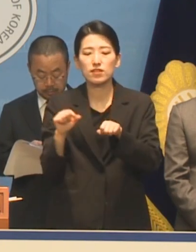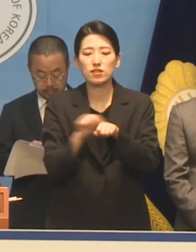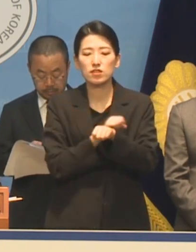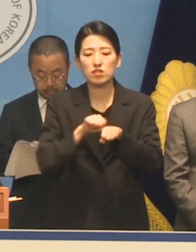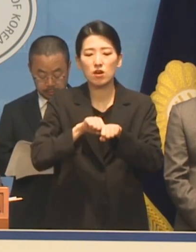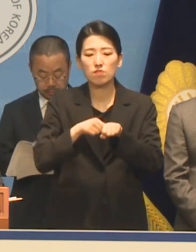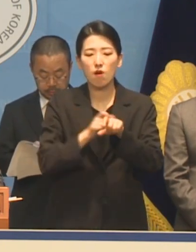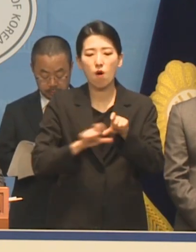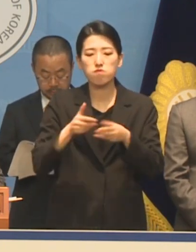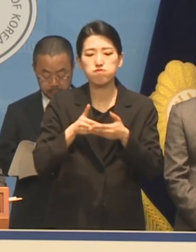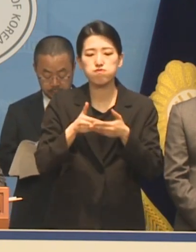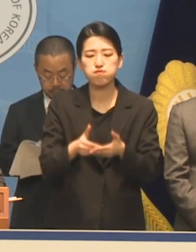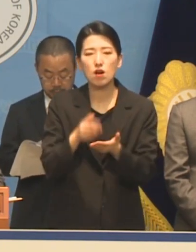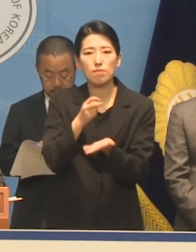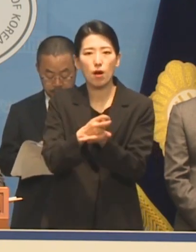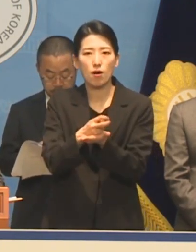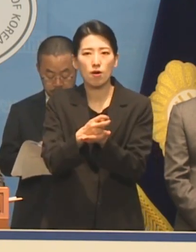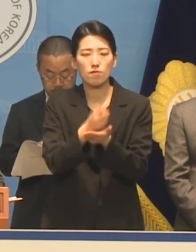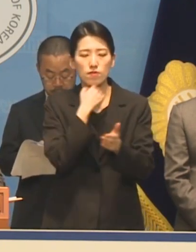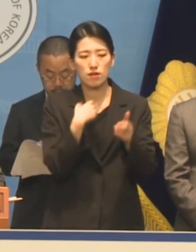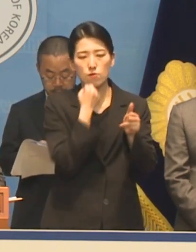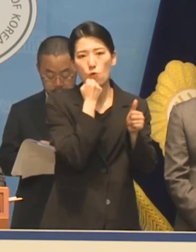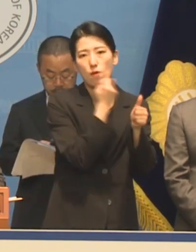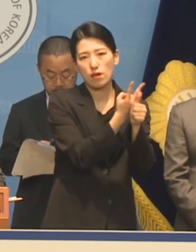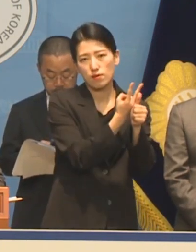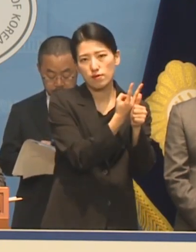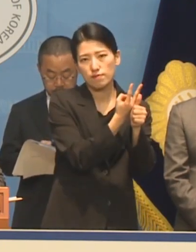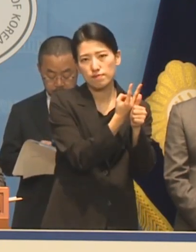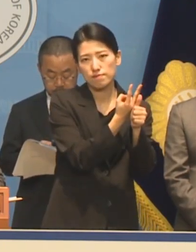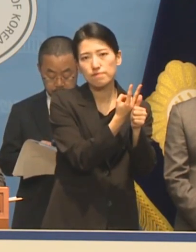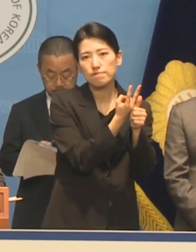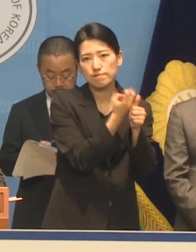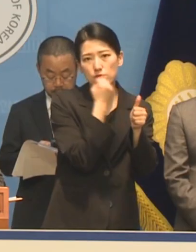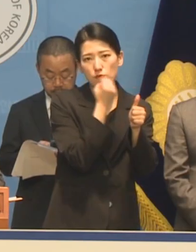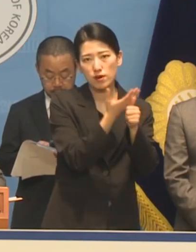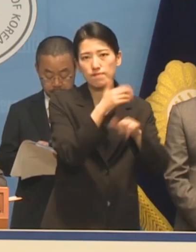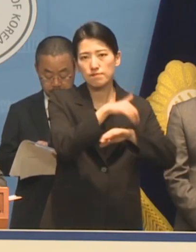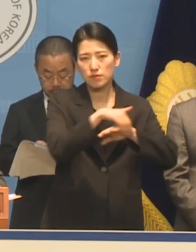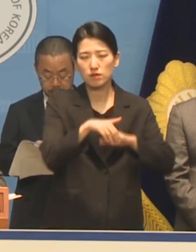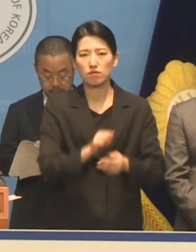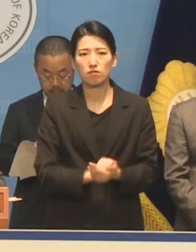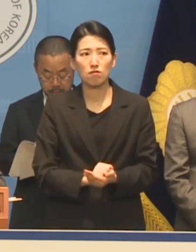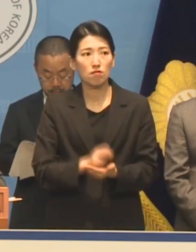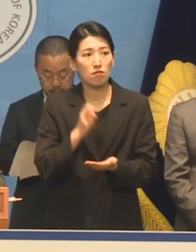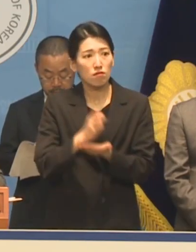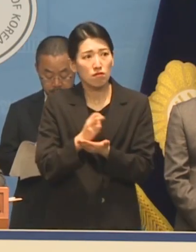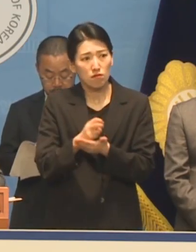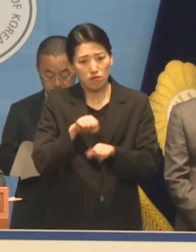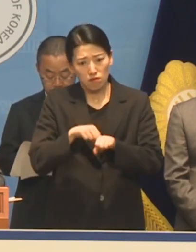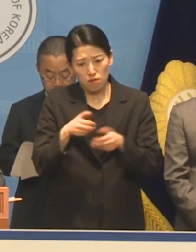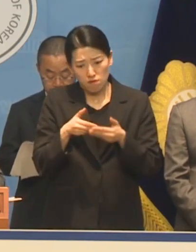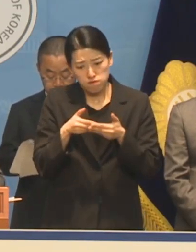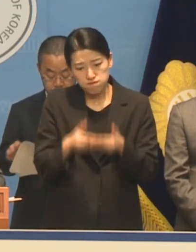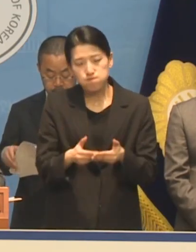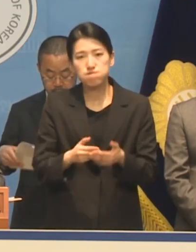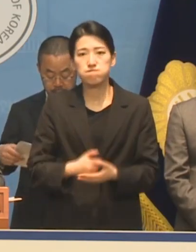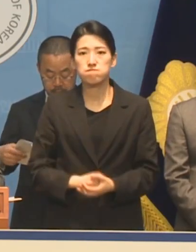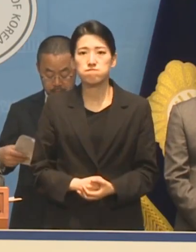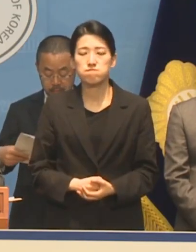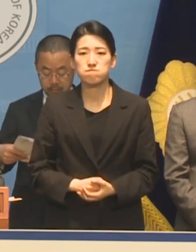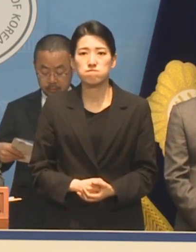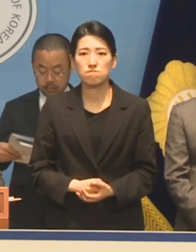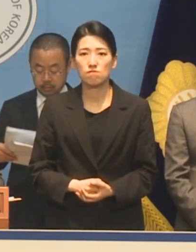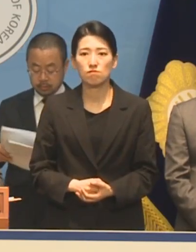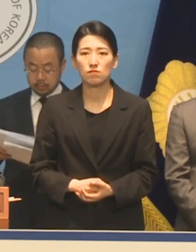경제범죄 처벌 등에 관한 법률로 고발을 하고, 사실은 이 부분들은 굉장히 엄중한 범죄이기 때문에 박영우